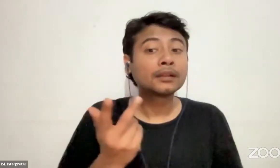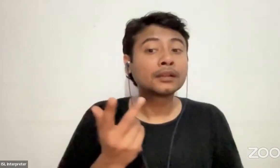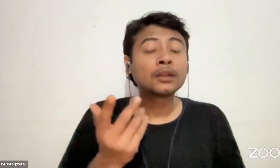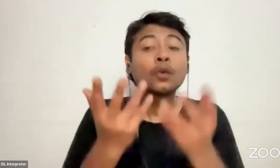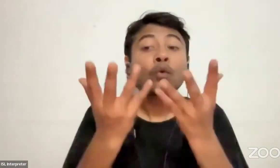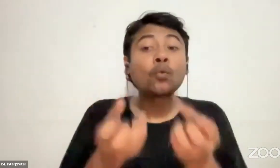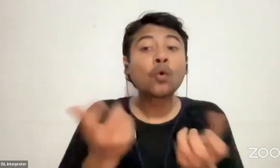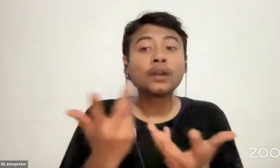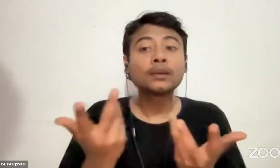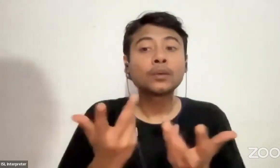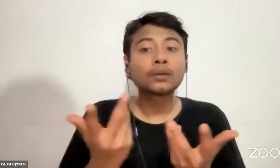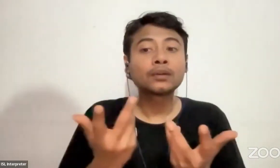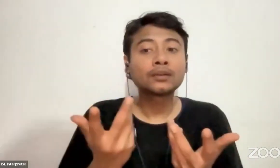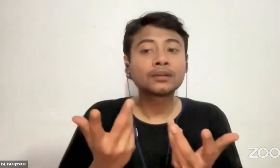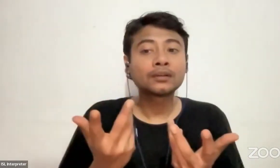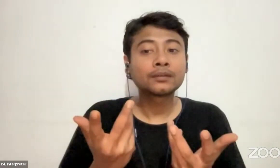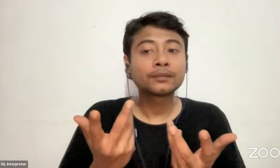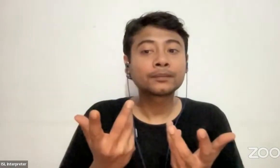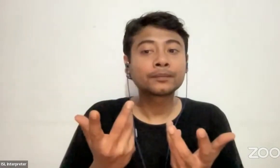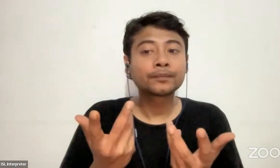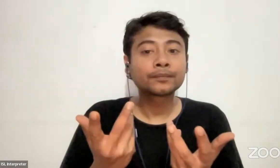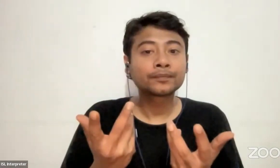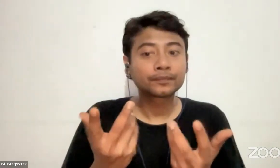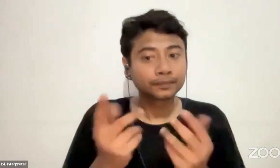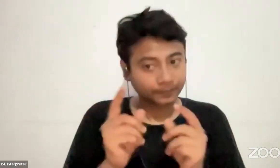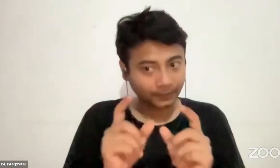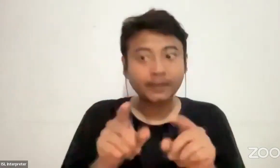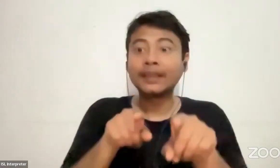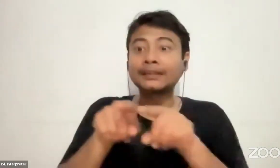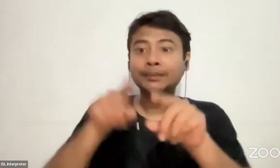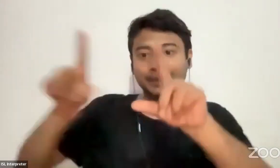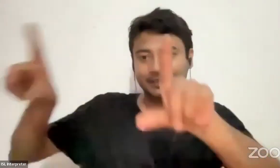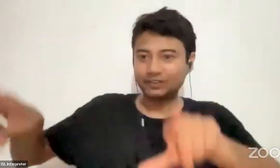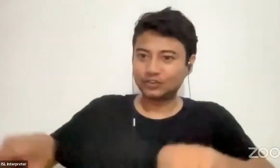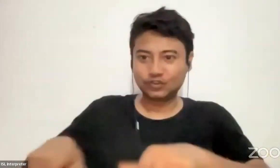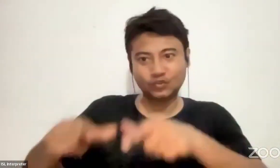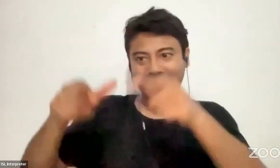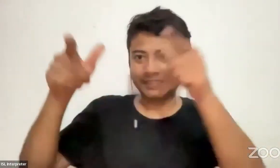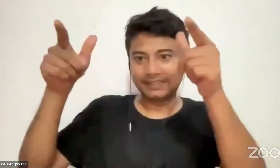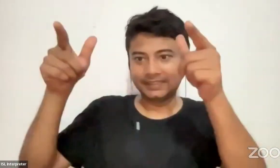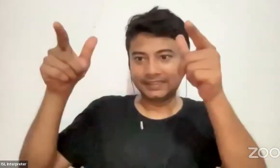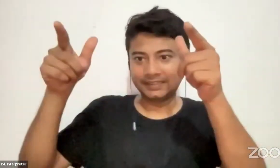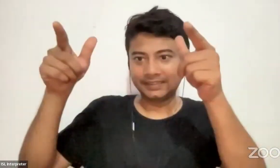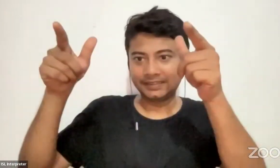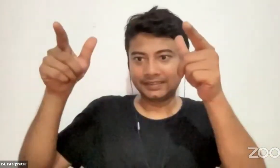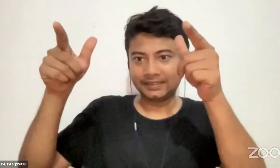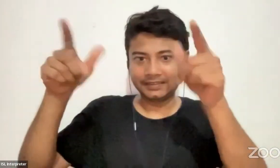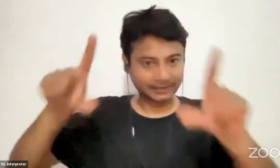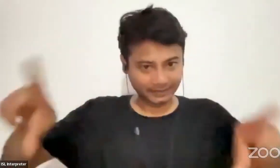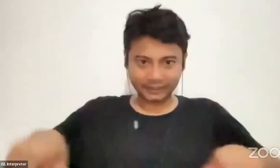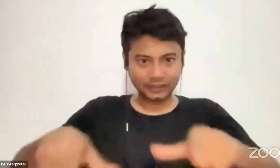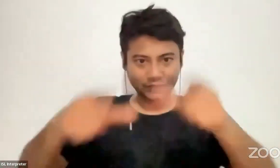जैसे एक पेड़ होता है और उसकी शाखाएं होती हैं, तो शाखाओं में और पेड़ में कोई फर्क तो है नहीं। तो